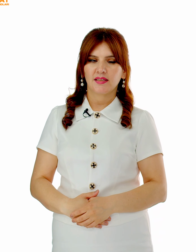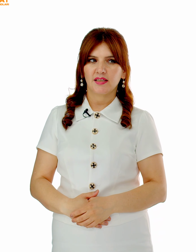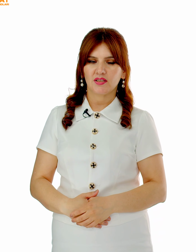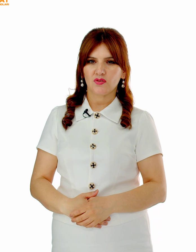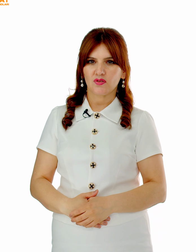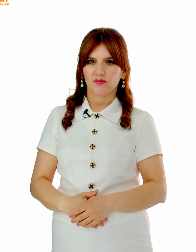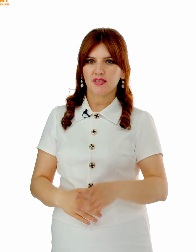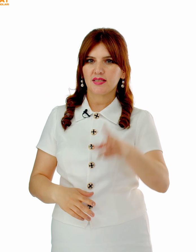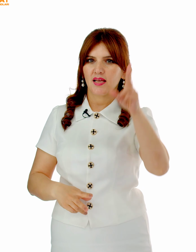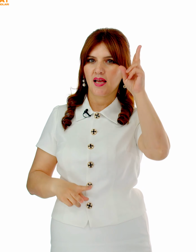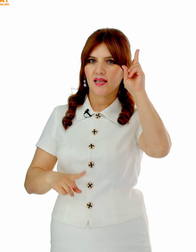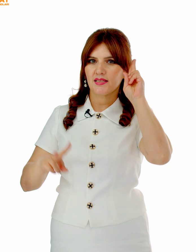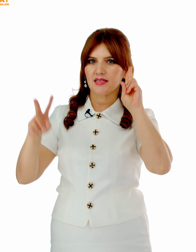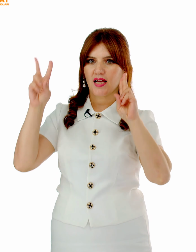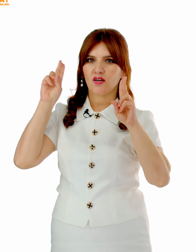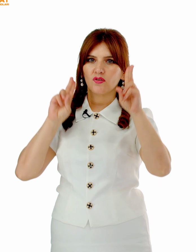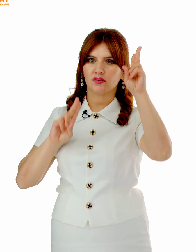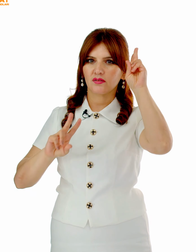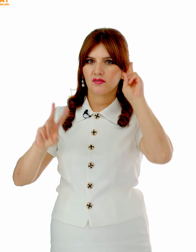Keyingi so'zimiz salon.